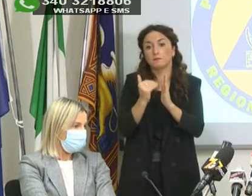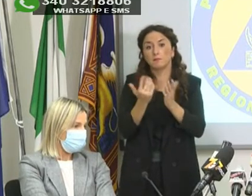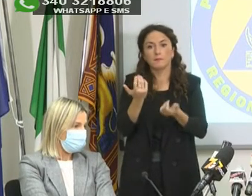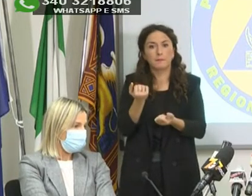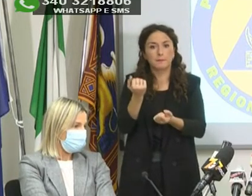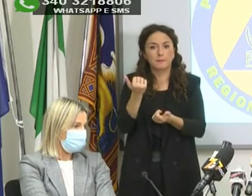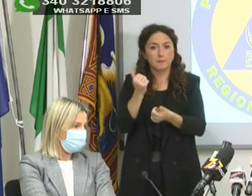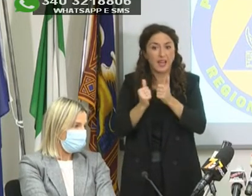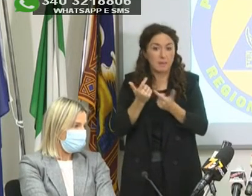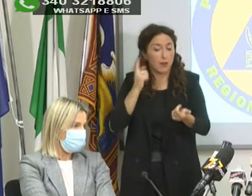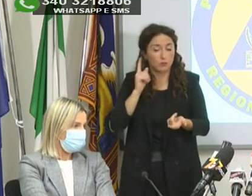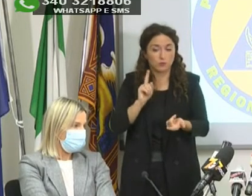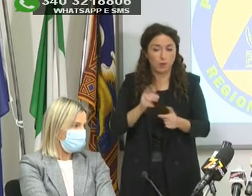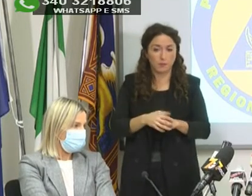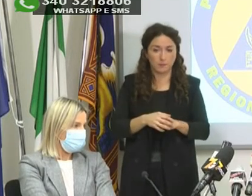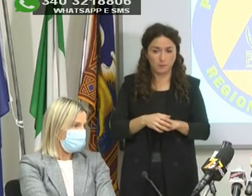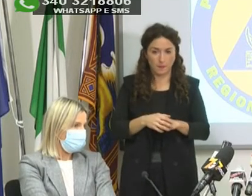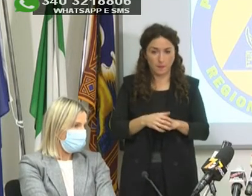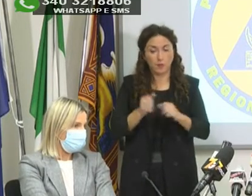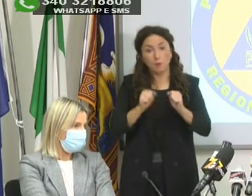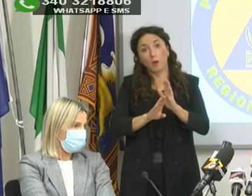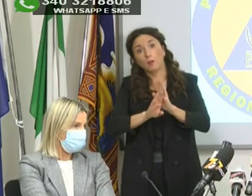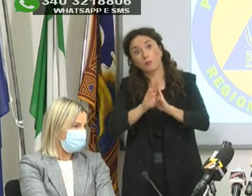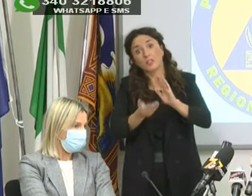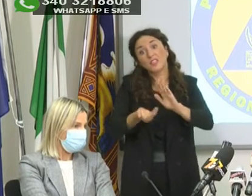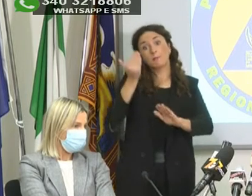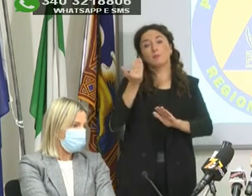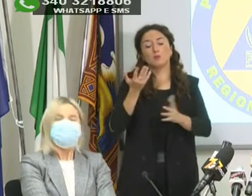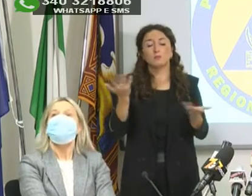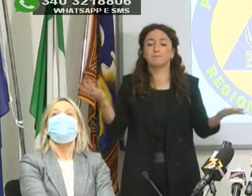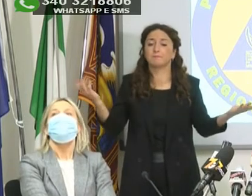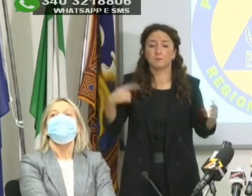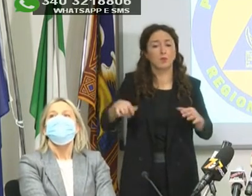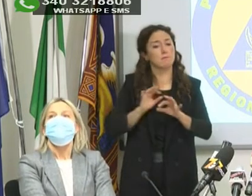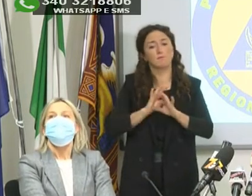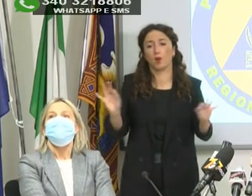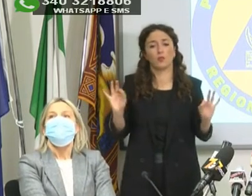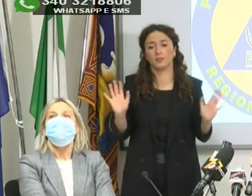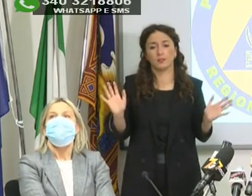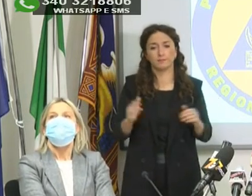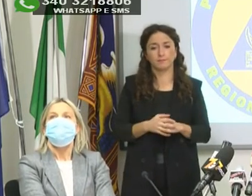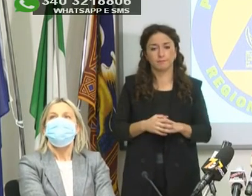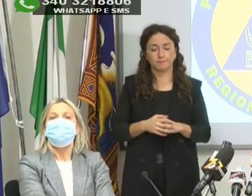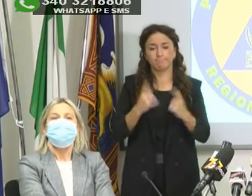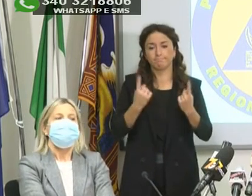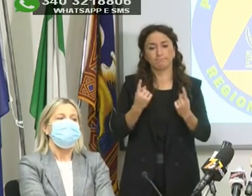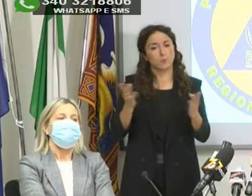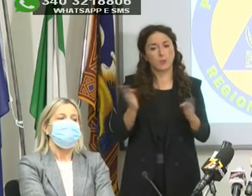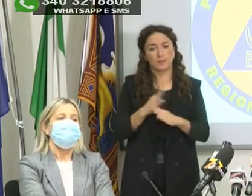Non te lo so dire, oppure verrà fuori che crescerà di più. Siamo pronti a tutto, insomma.